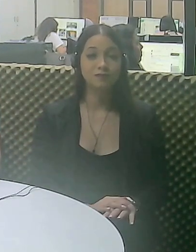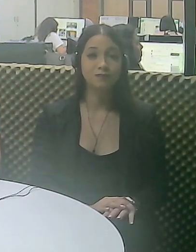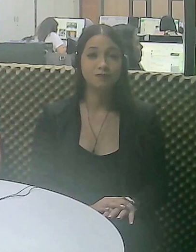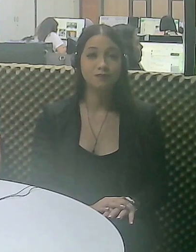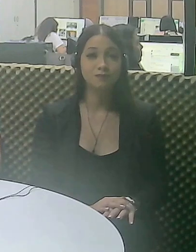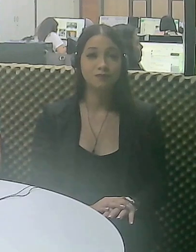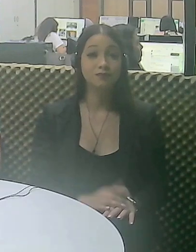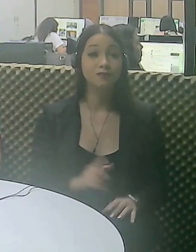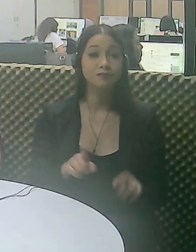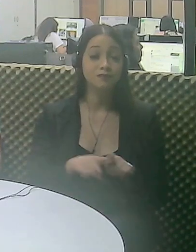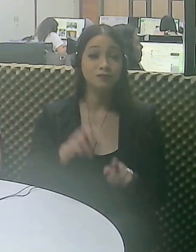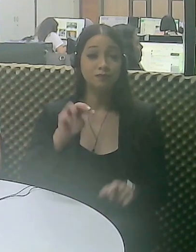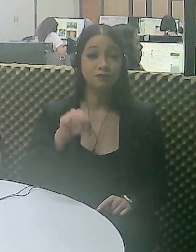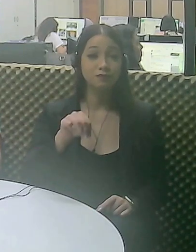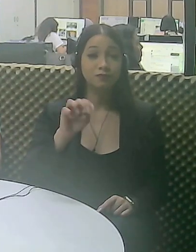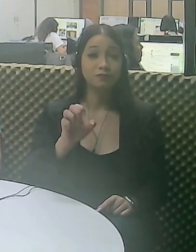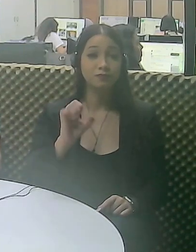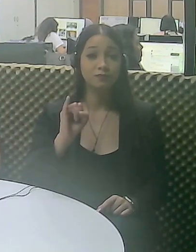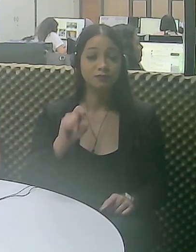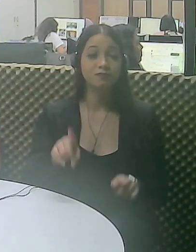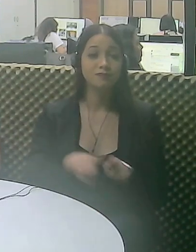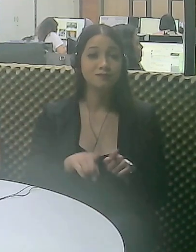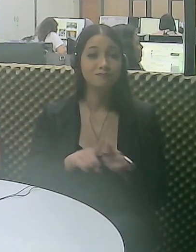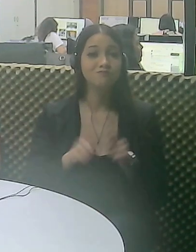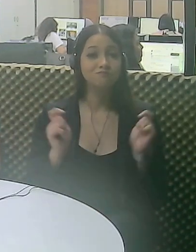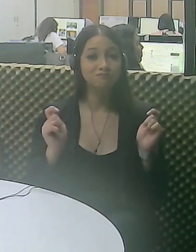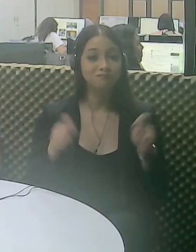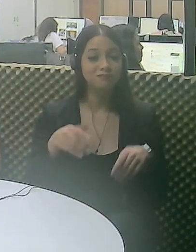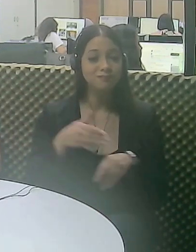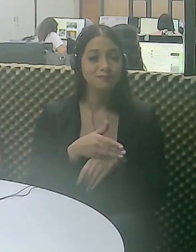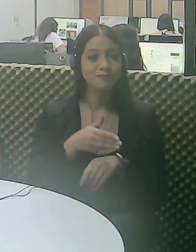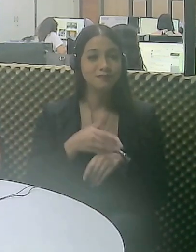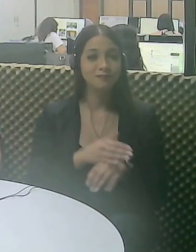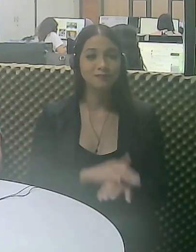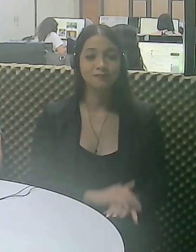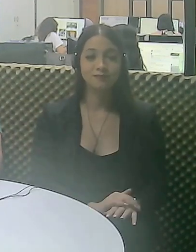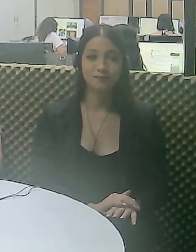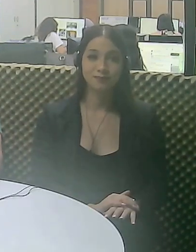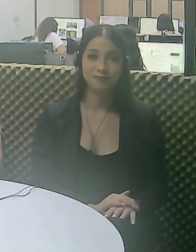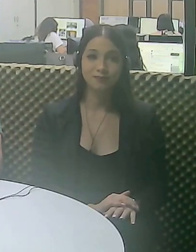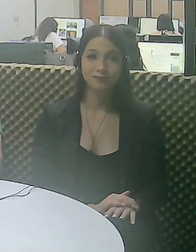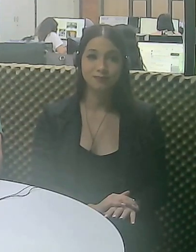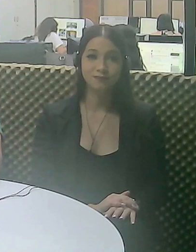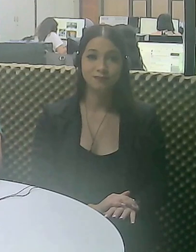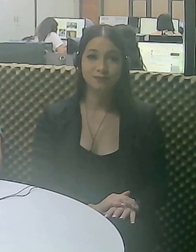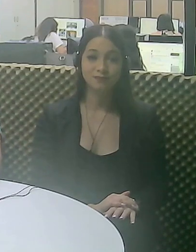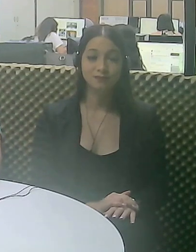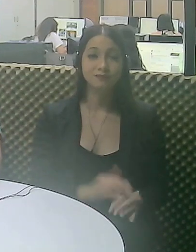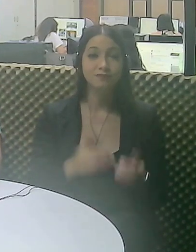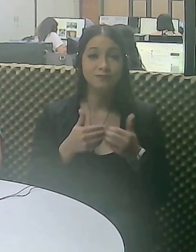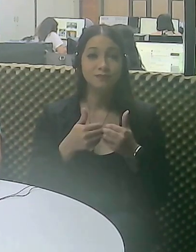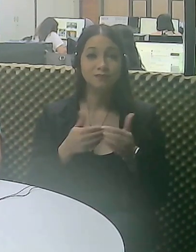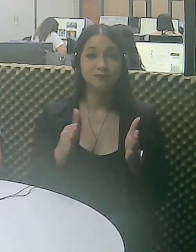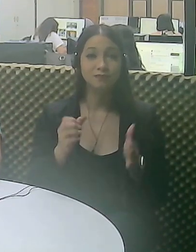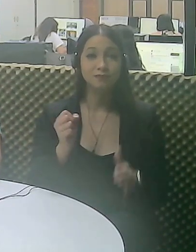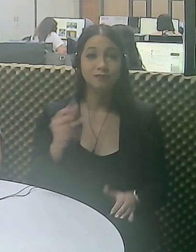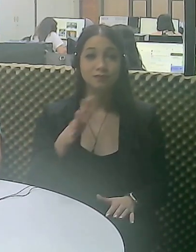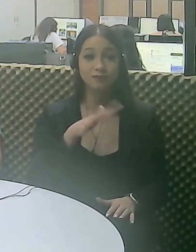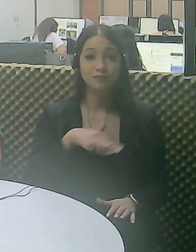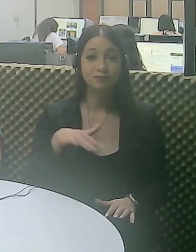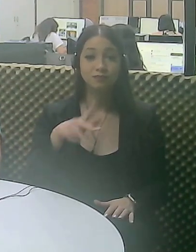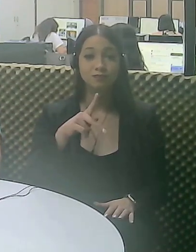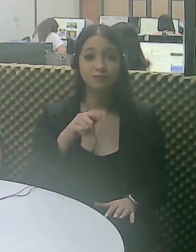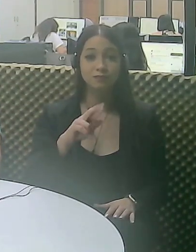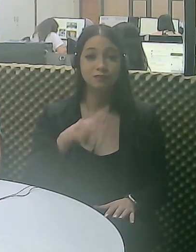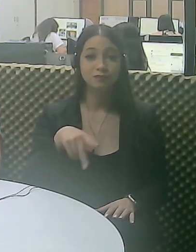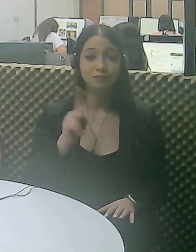que microempreendedores individuais também podem participar. Após a inauguração da nova Arena Parque no